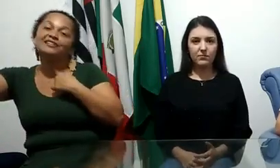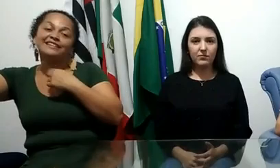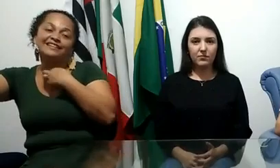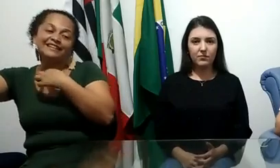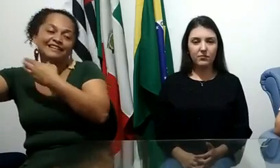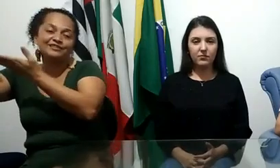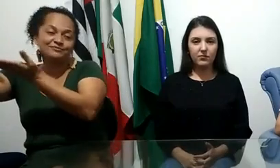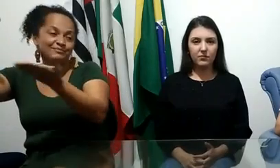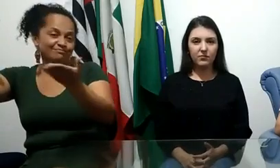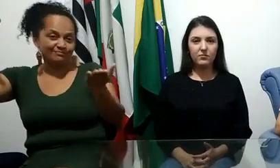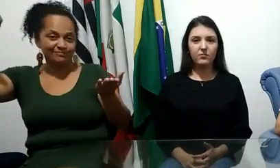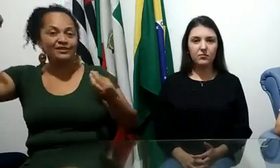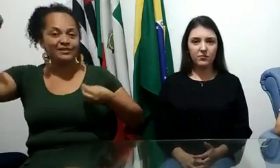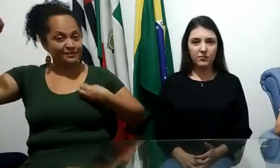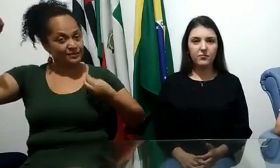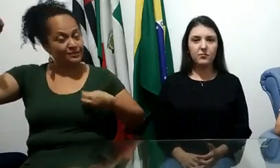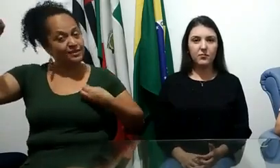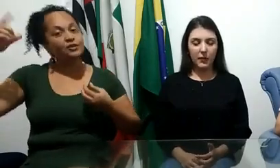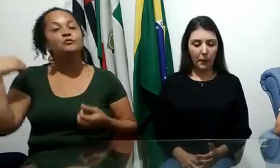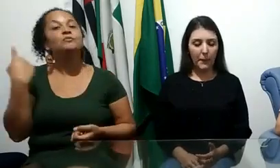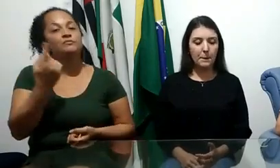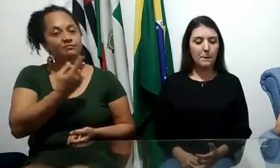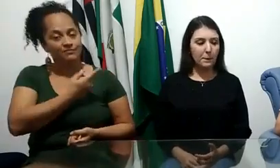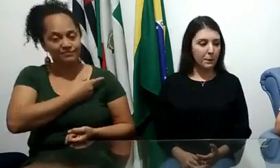do momento que a gente se entrega ao Espírito Santo, amém?